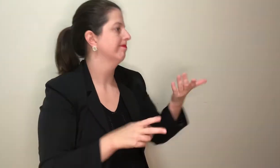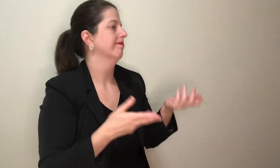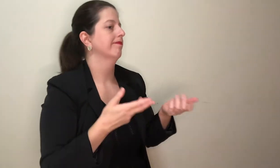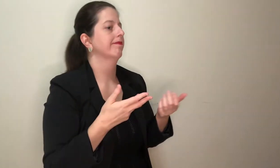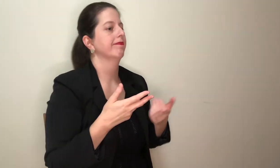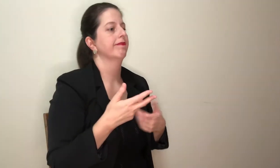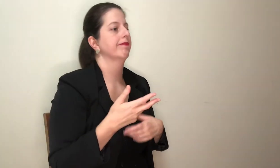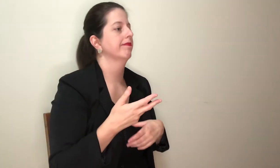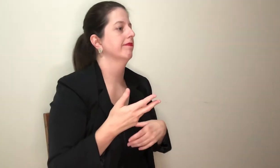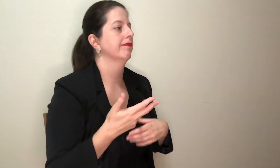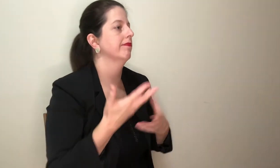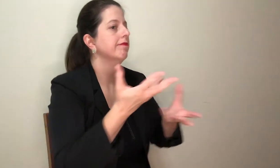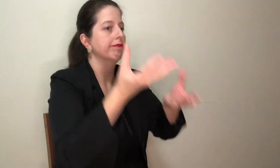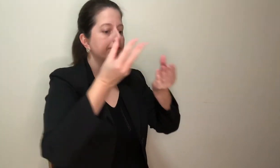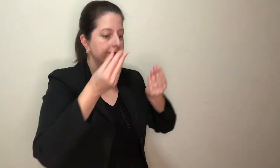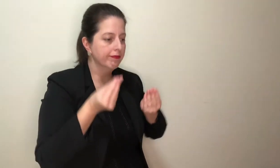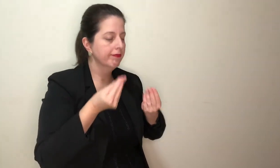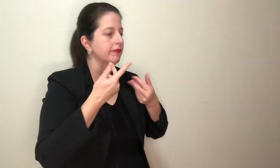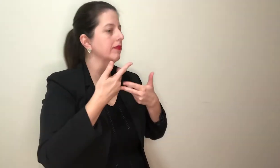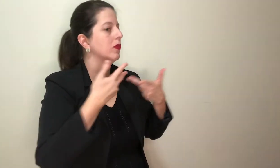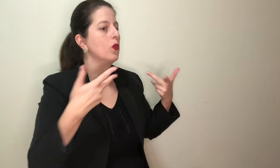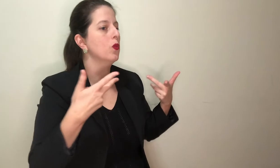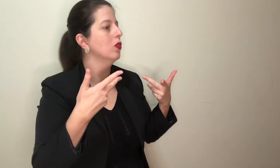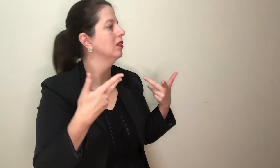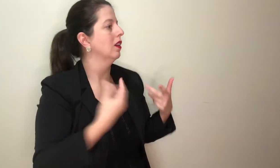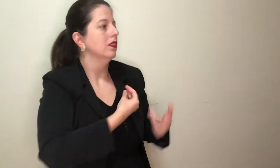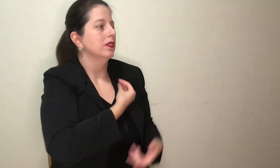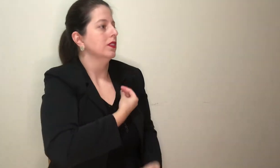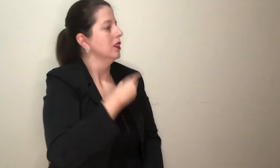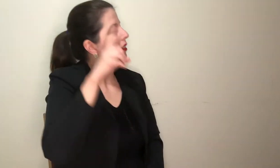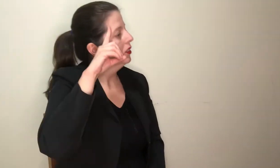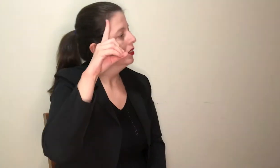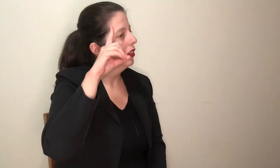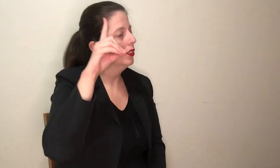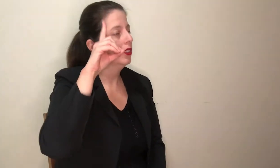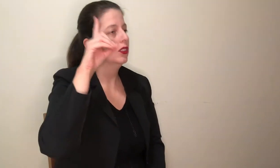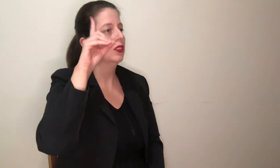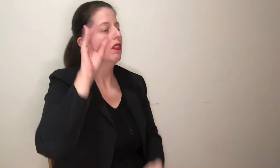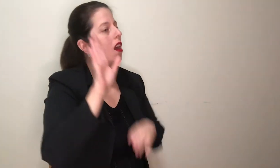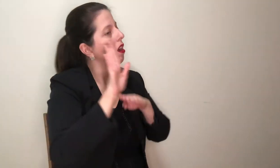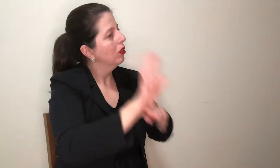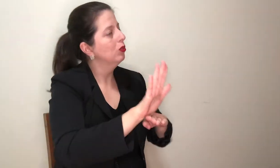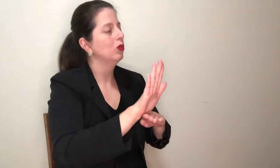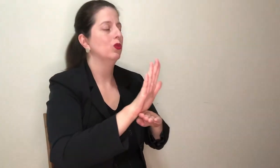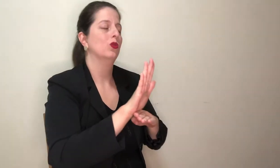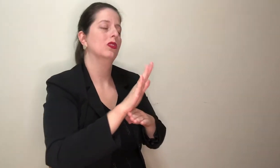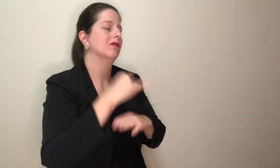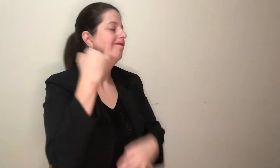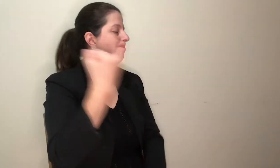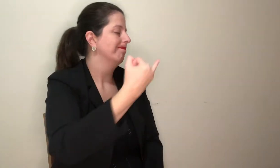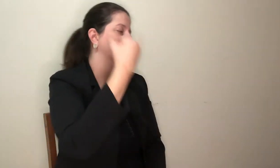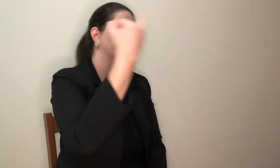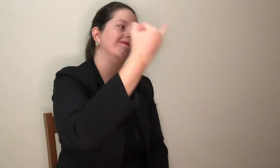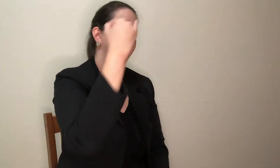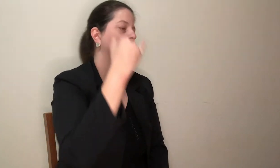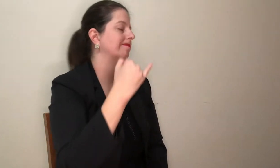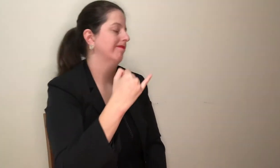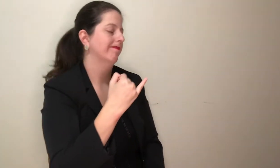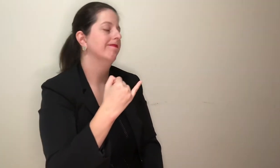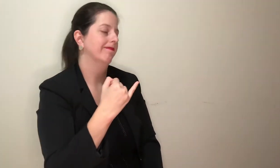algum documento que você precisa assinar. As pessoas usam o português na vida cotidiana. Isso vai dar liberdade